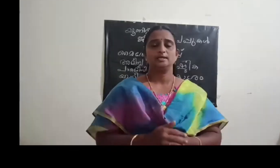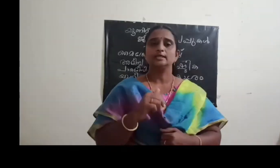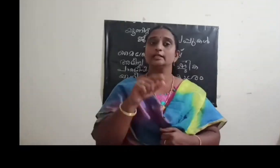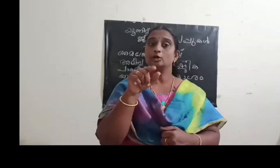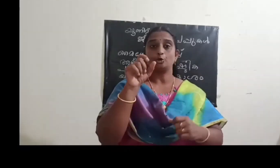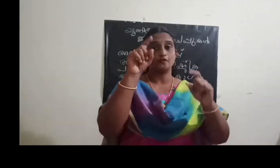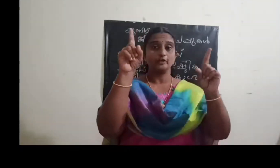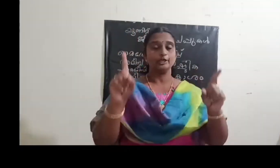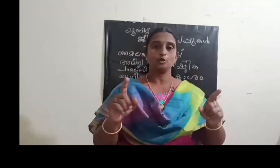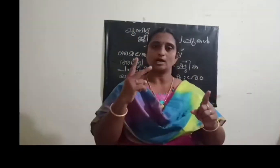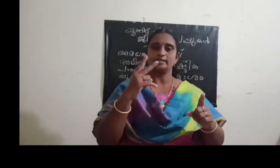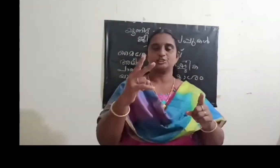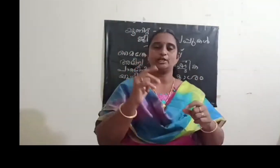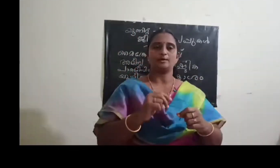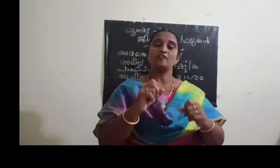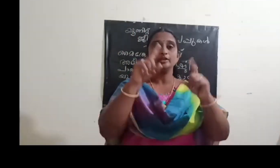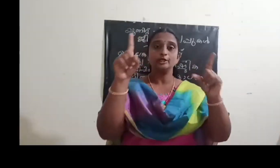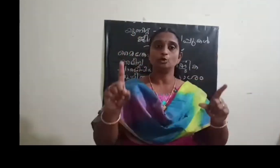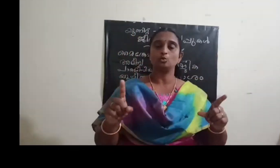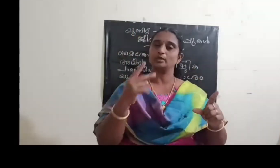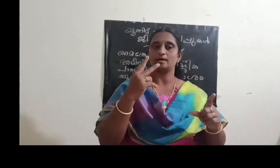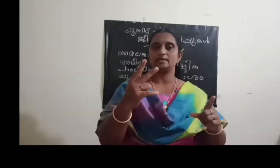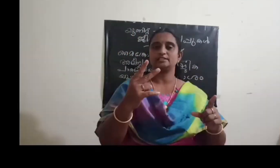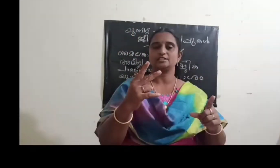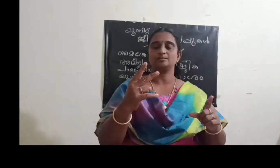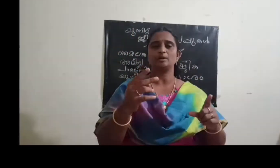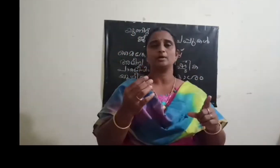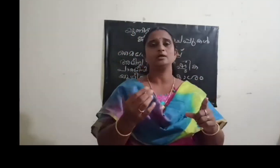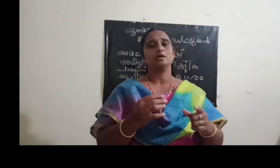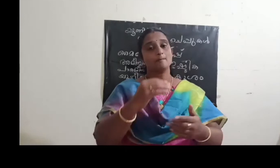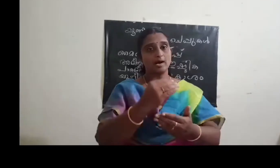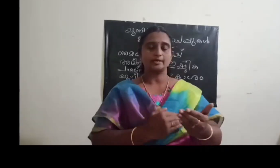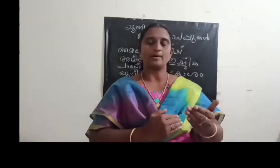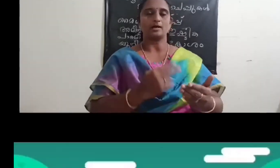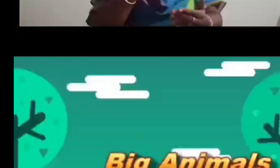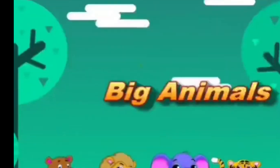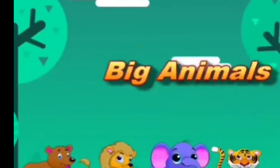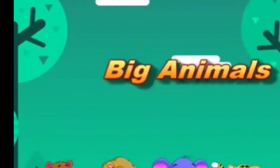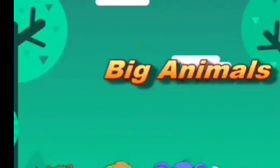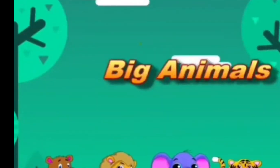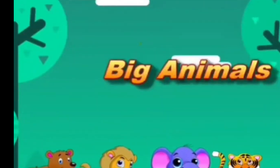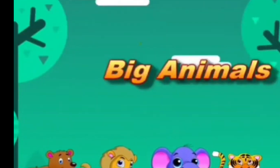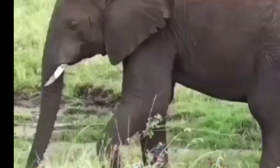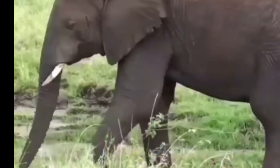ഞാൻ നിങ്ങൾക്കൊരു വീഡിയോ കാണിച്ചു തരാം. ആ വീഡിയോ കൂടി കണ്ട ശേഷം നമുക്ക് ബാക്കി ഭാഗം നോക്കാം.